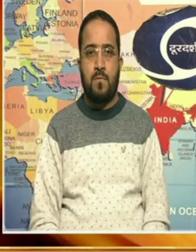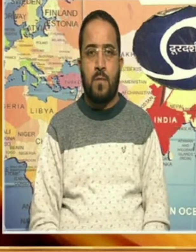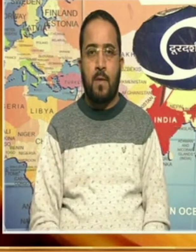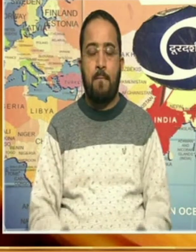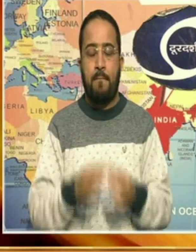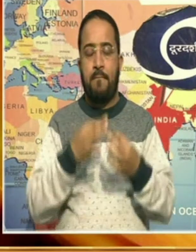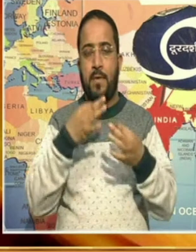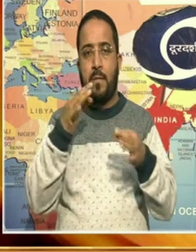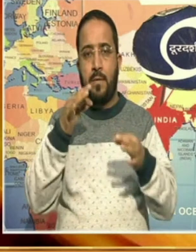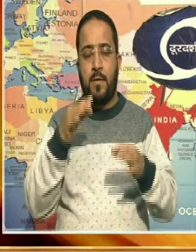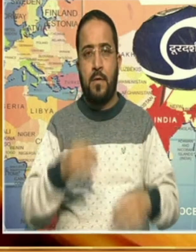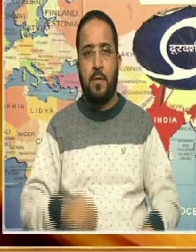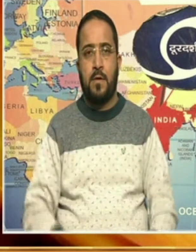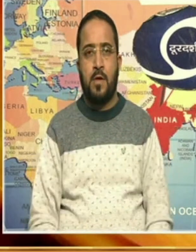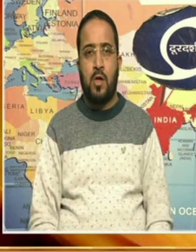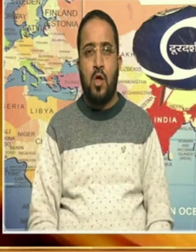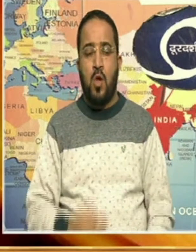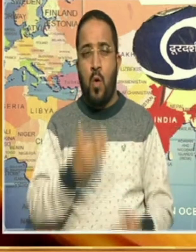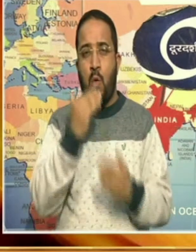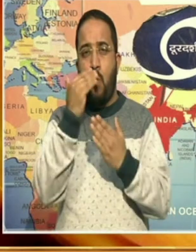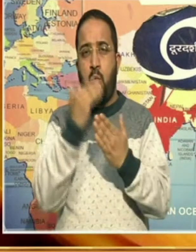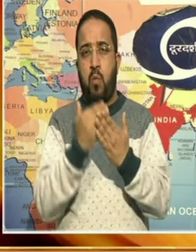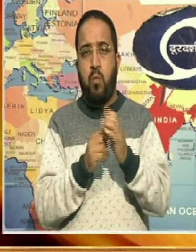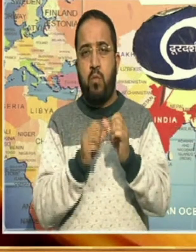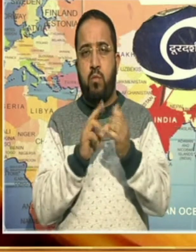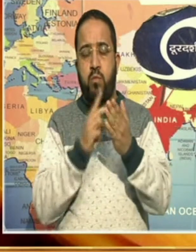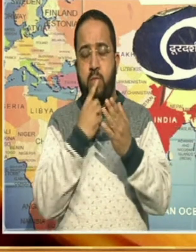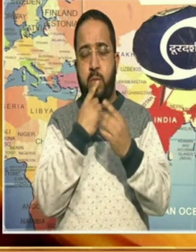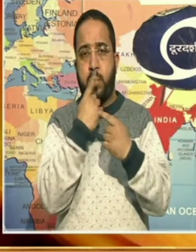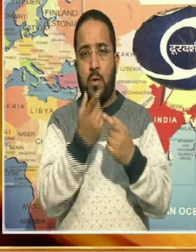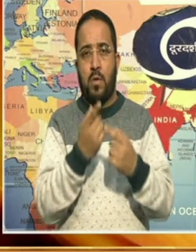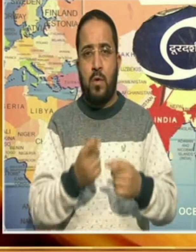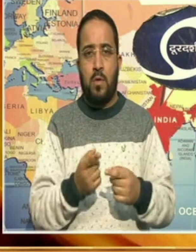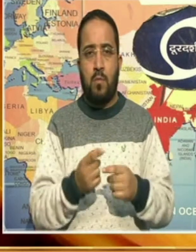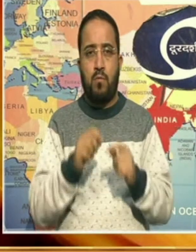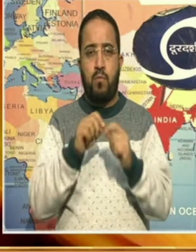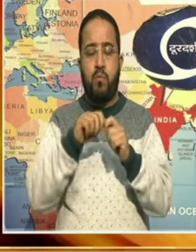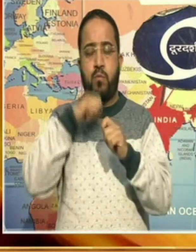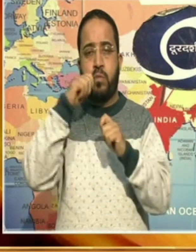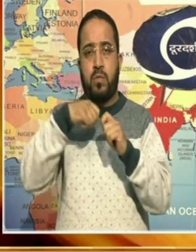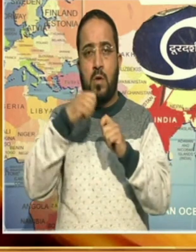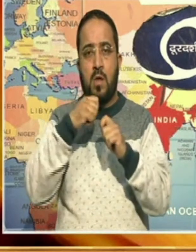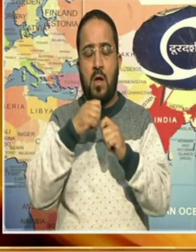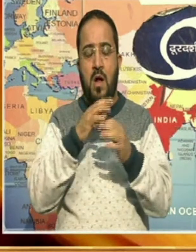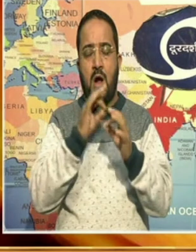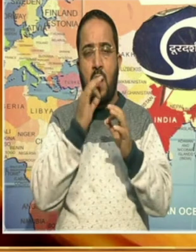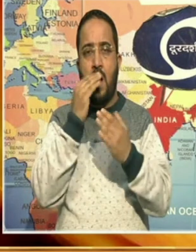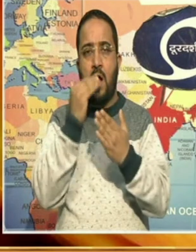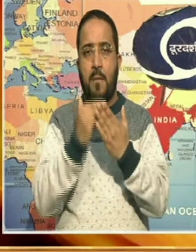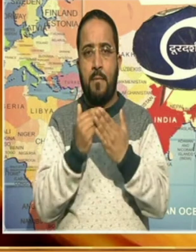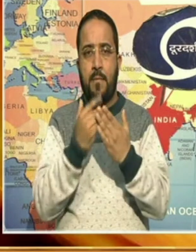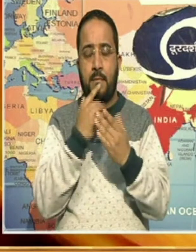پر بتایا گیا کہ پروگرام کا یہ مرحلہ